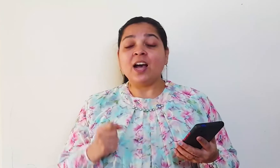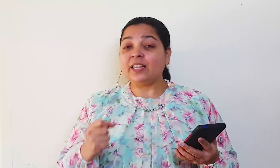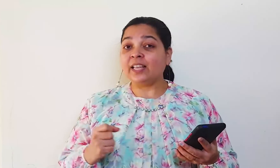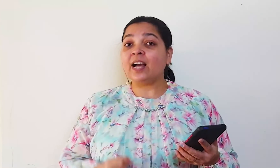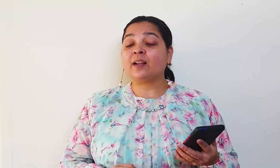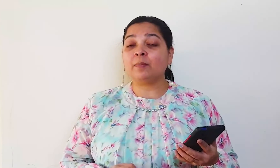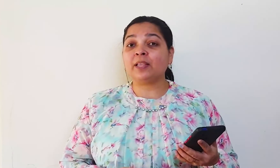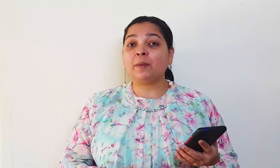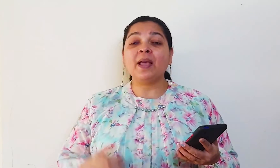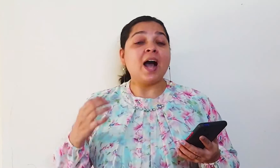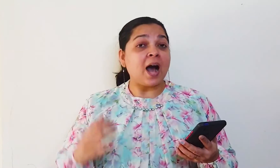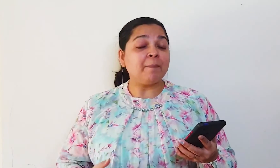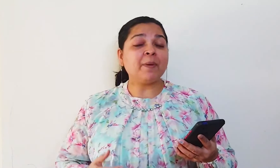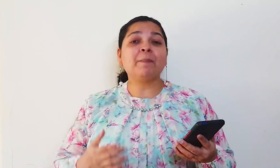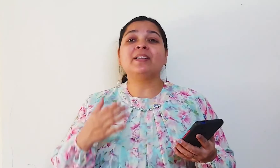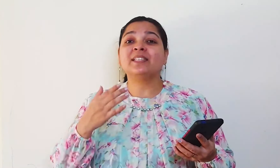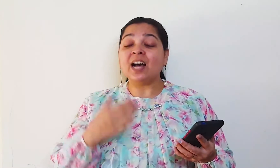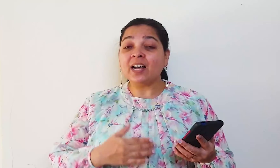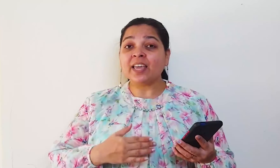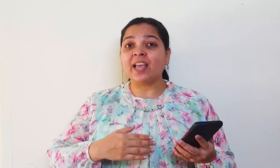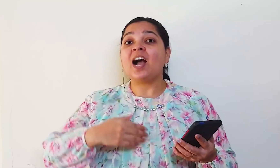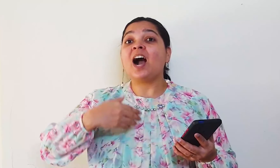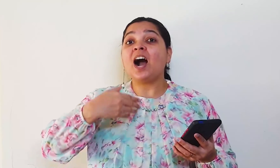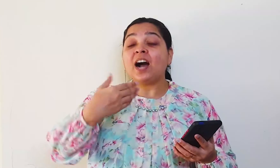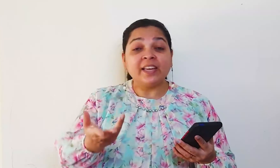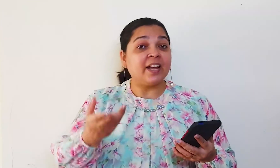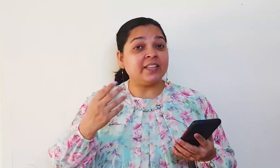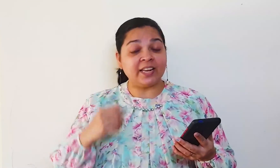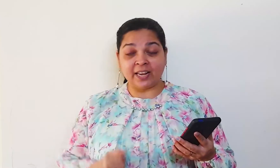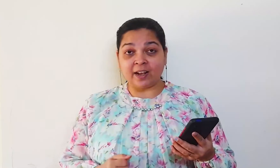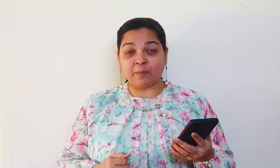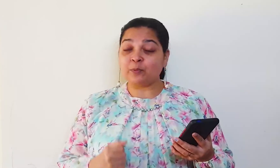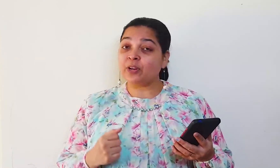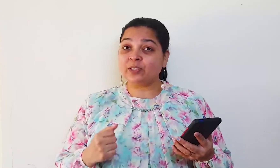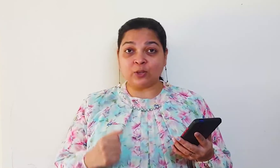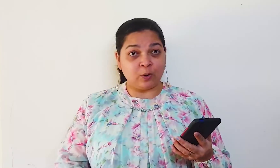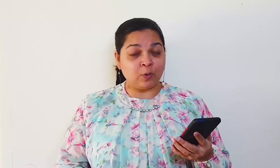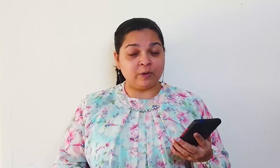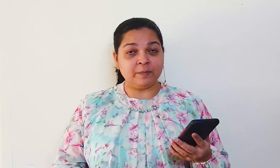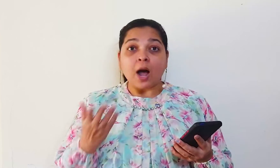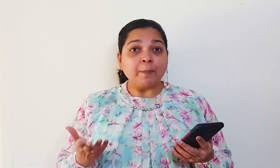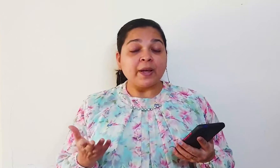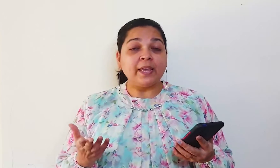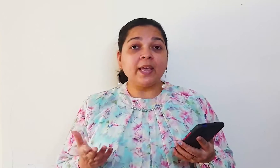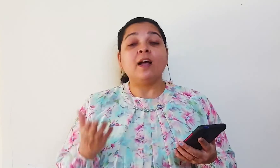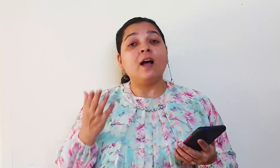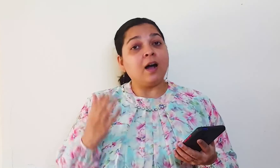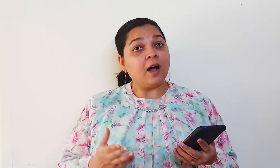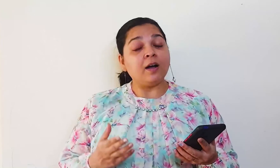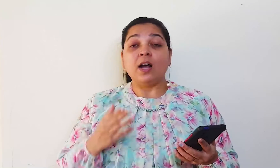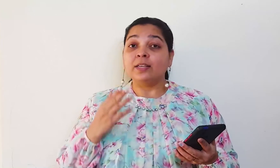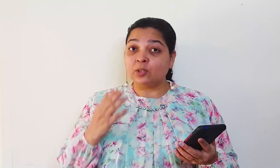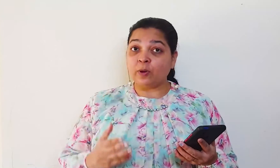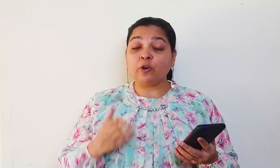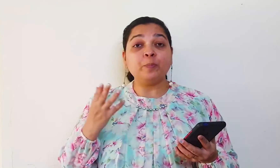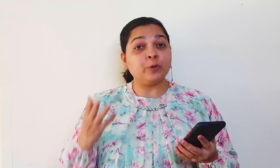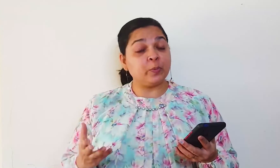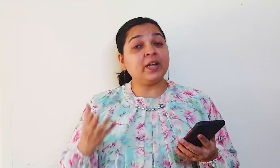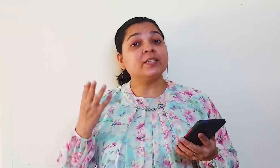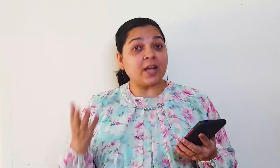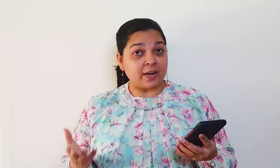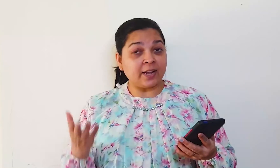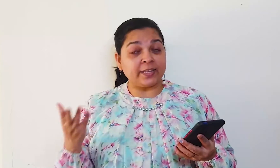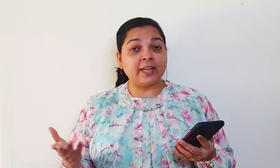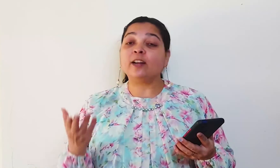पृथ्वीको अधिकार त यीशु ख्रीष्टसँग छ, त्यो मसँग कसरी? याद गर्नुहोस्, परमेश्वरको वचनले के भन्नुहुन्छ? हामी यीशु ख्रीष्टसँगै बसालिएका